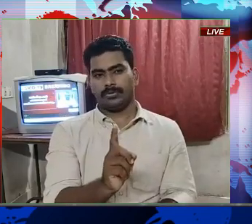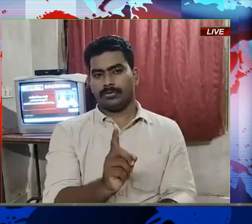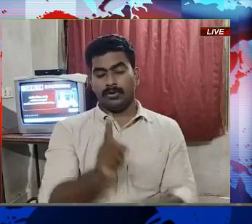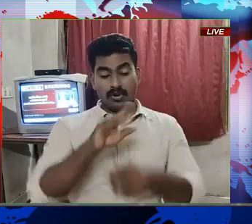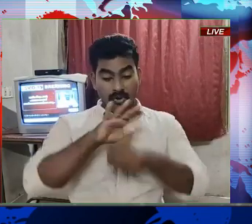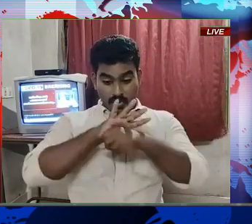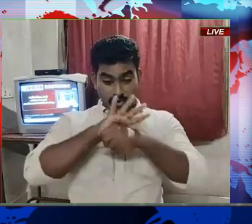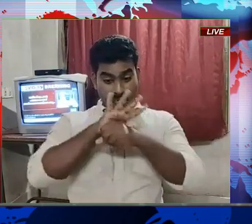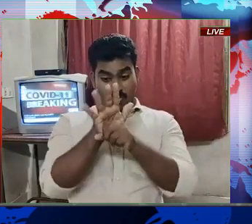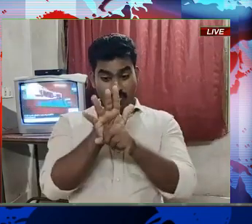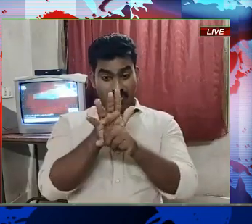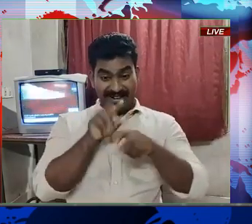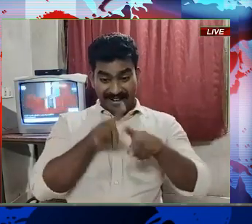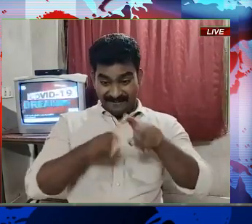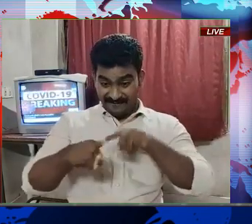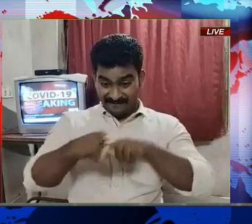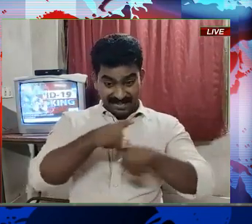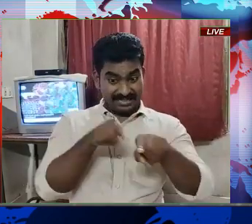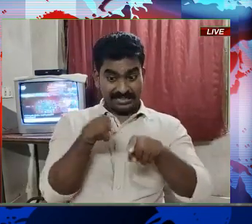അങ്ങനെയെല്ലാം നിൽക്കുന്ന ഘട്ടത്തിലാണ്